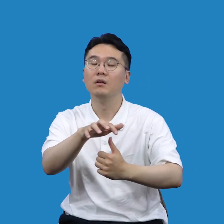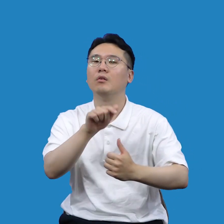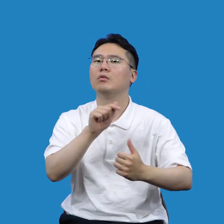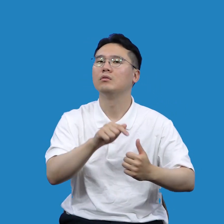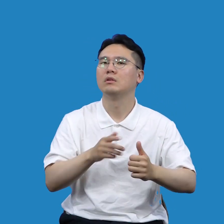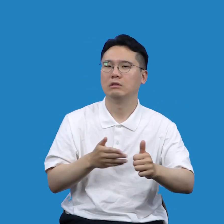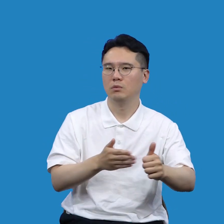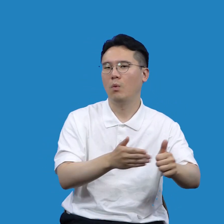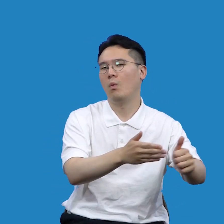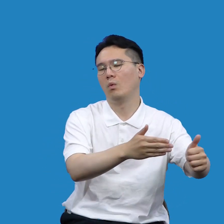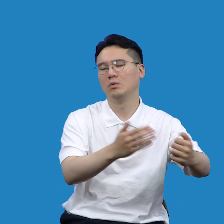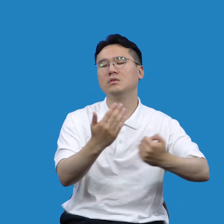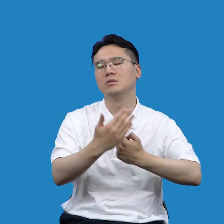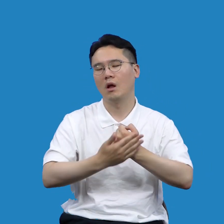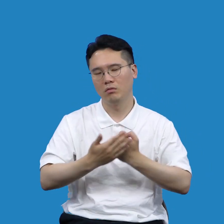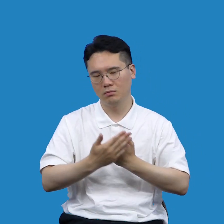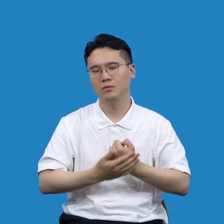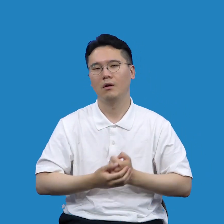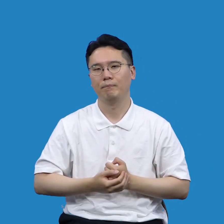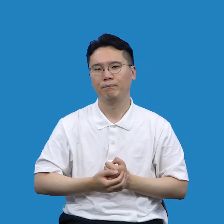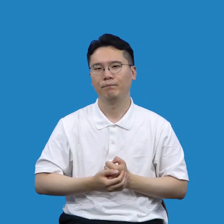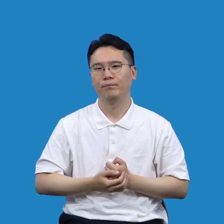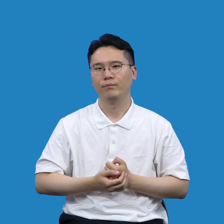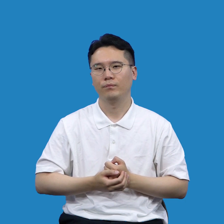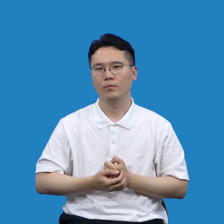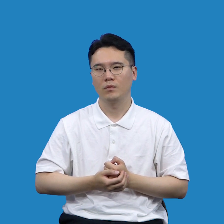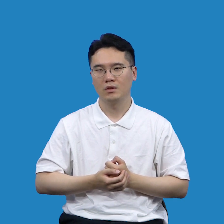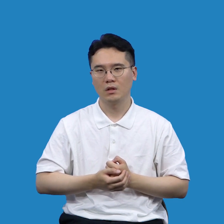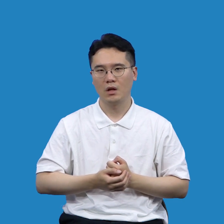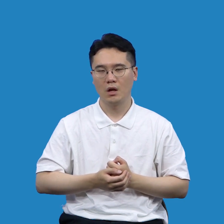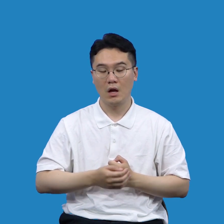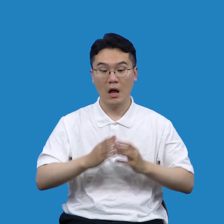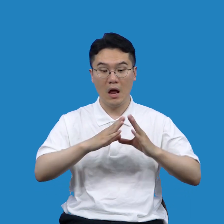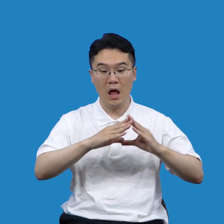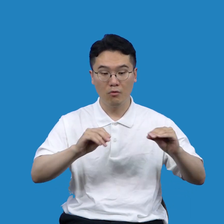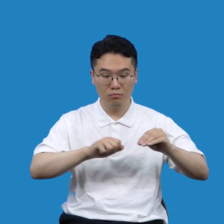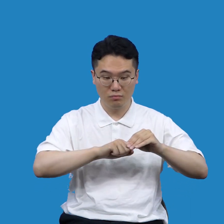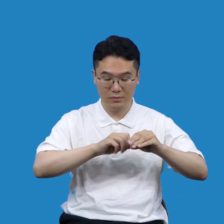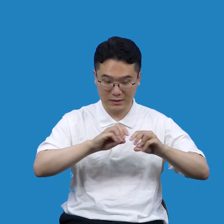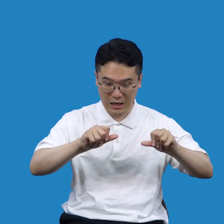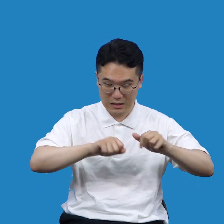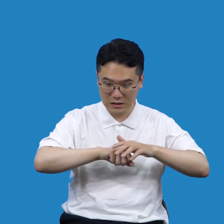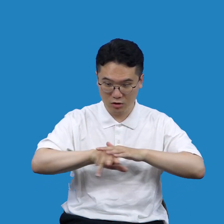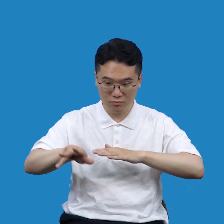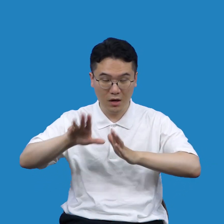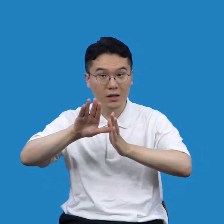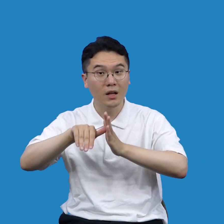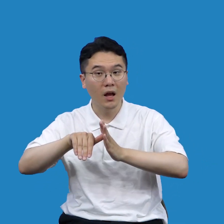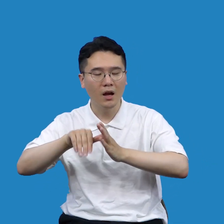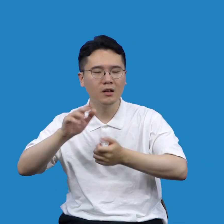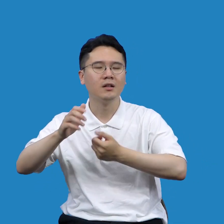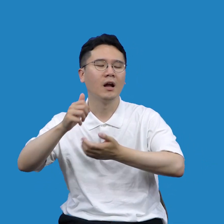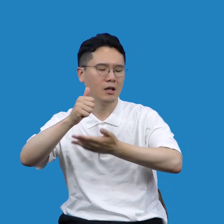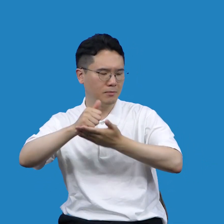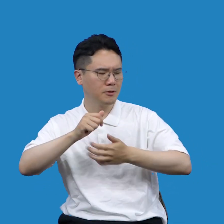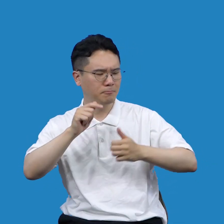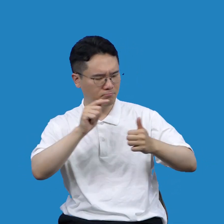그래서 애굽 땅을 떠날 때 하나님은 이스라엘 백성들에게 유월절을 지켜야